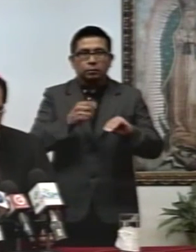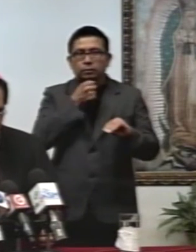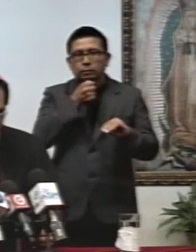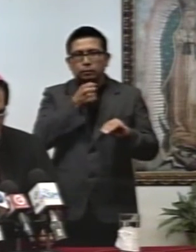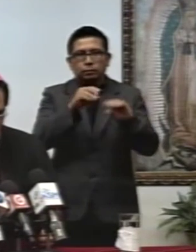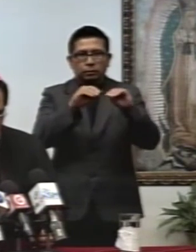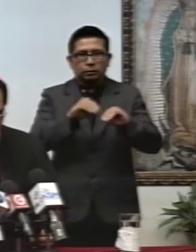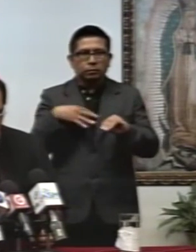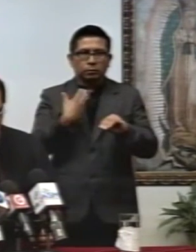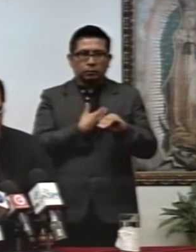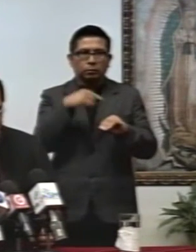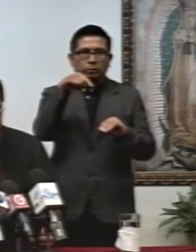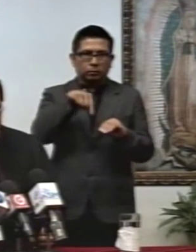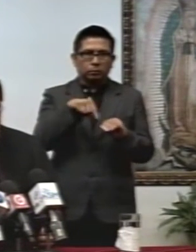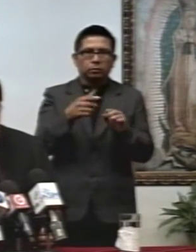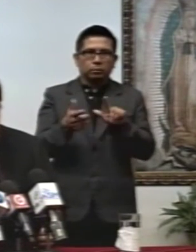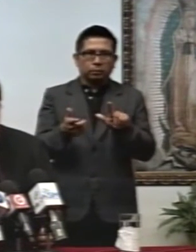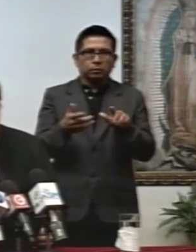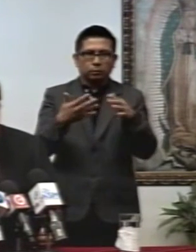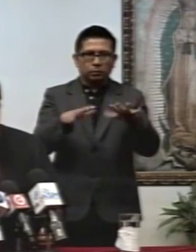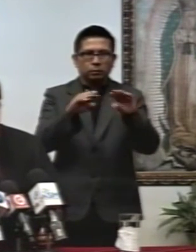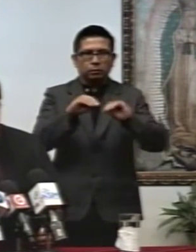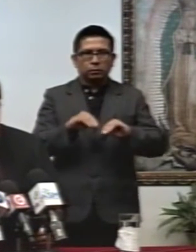hemos preparado para este día.